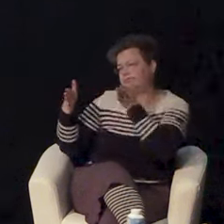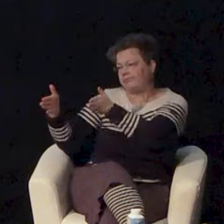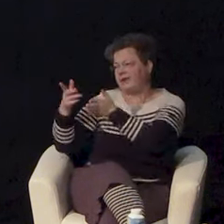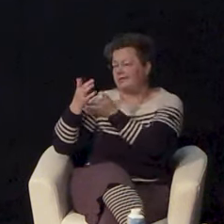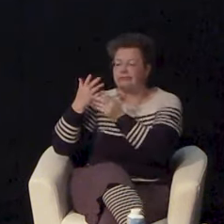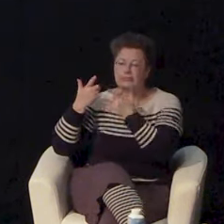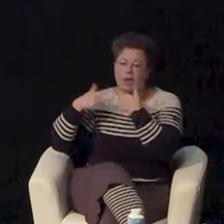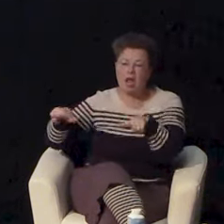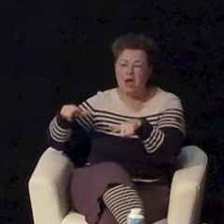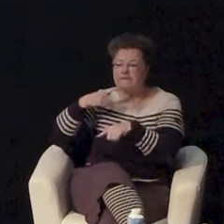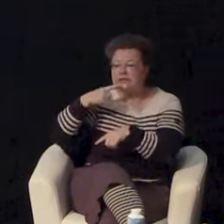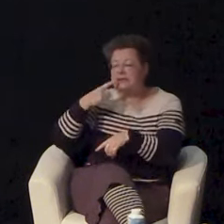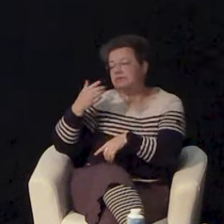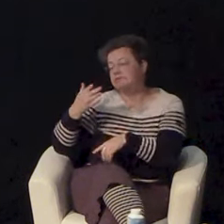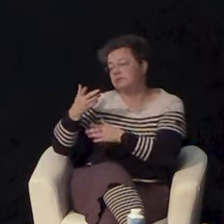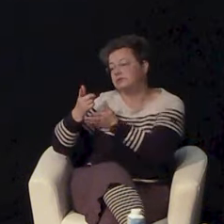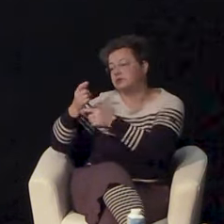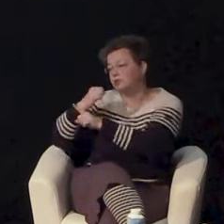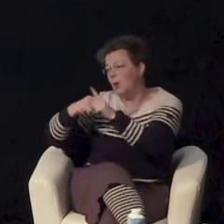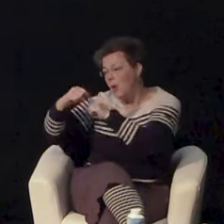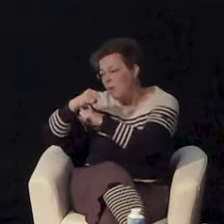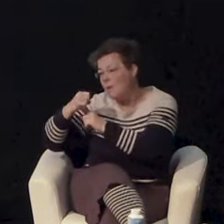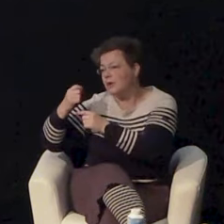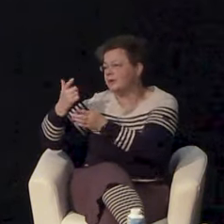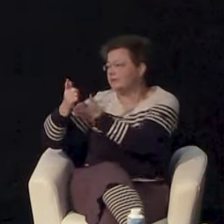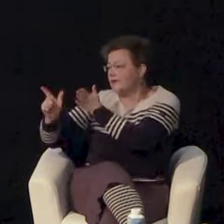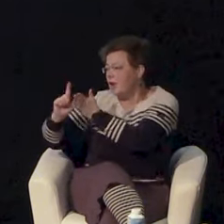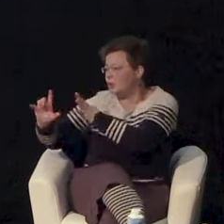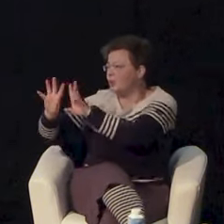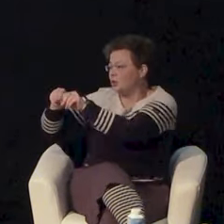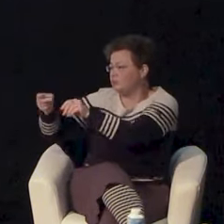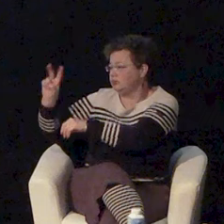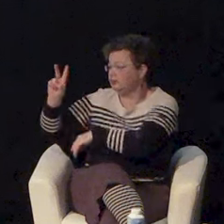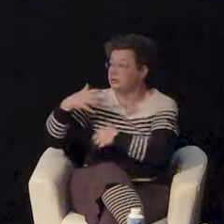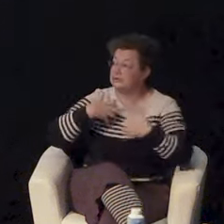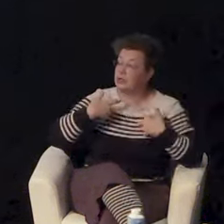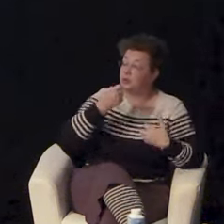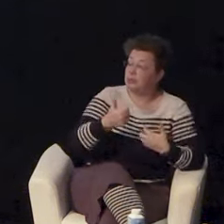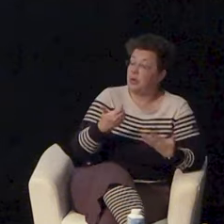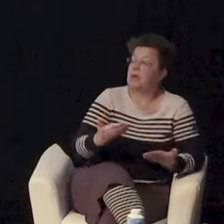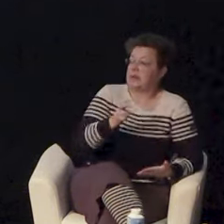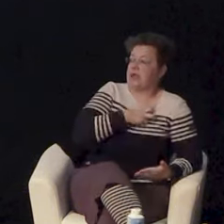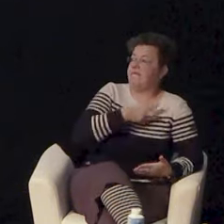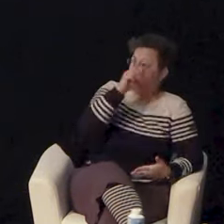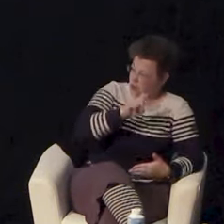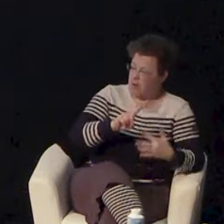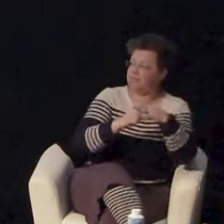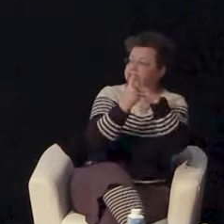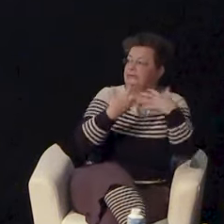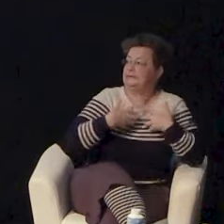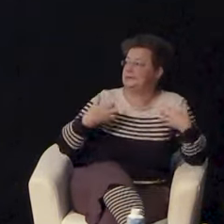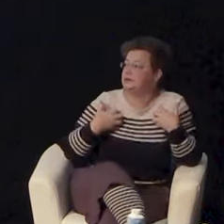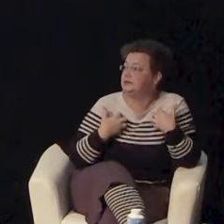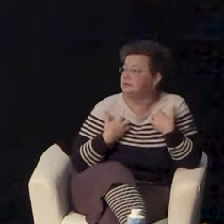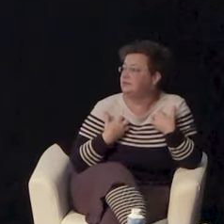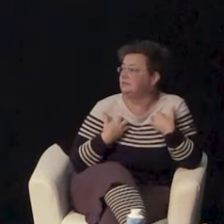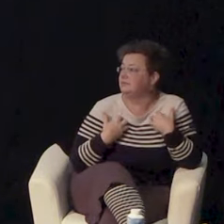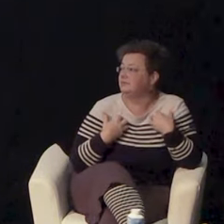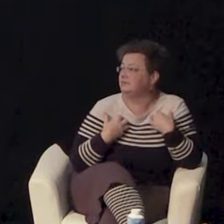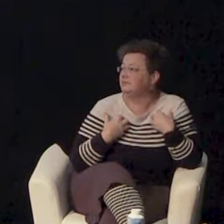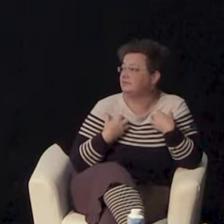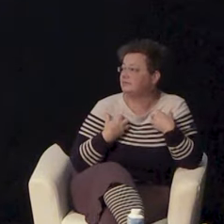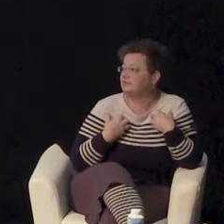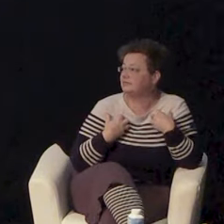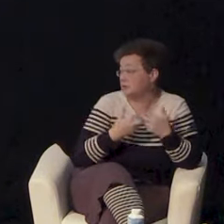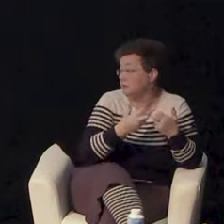reconnus, et après beaucoup d'études dans les langues, sociologie, etc. Mais dans les sciences, très peu, ça